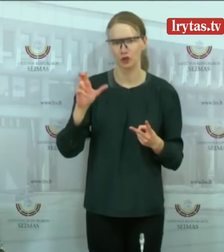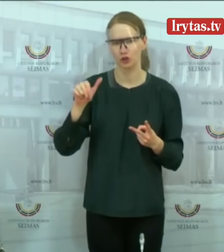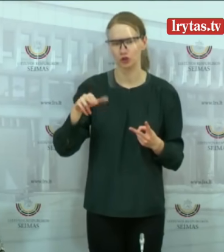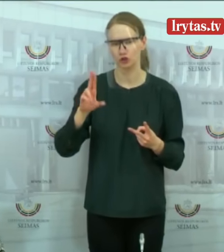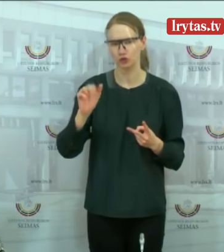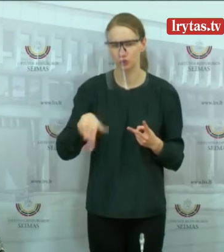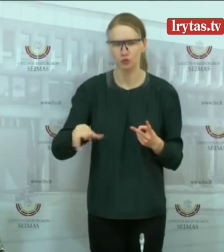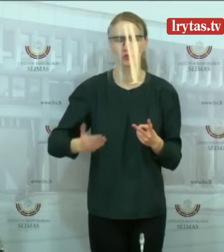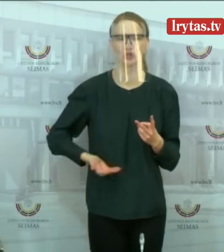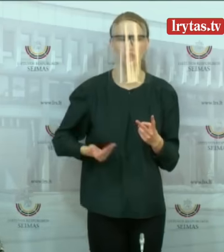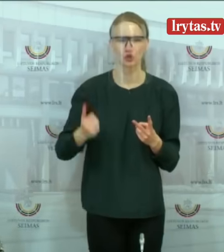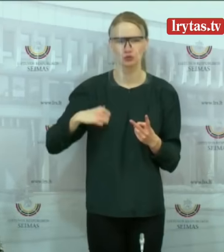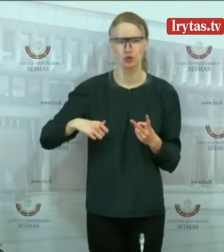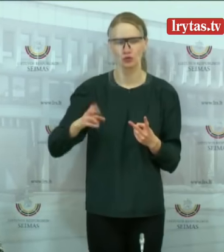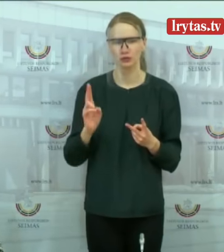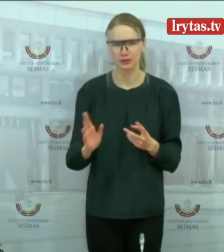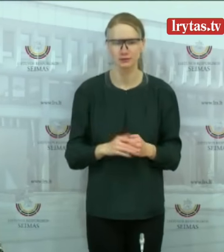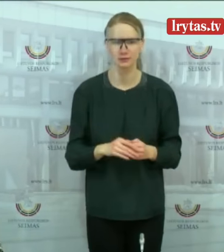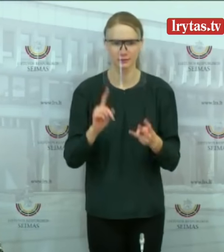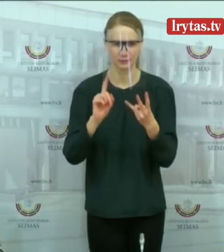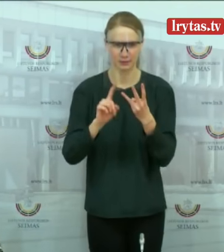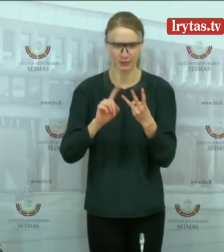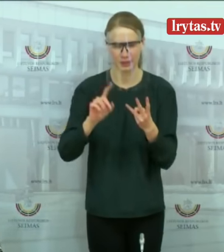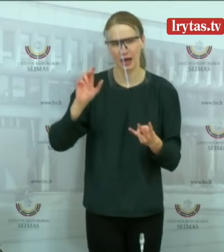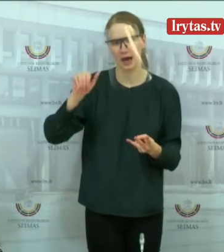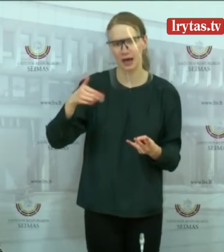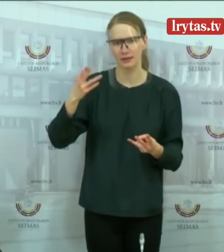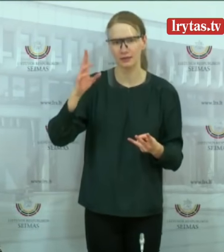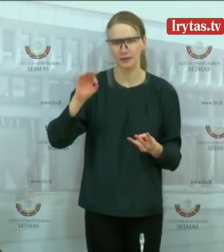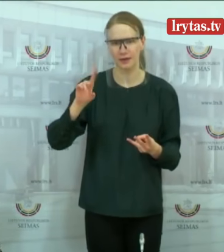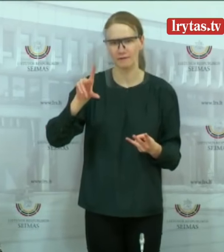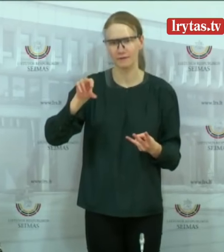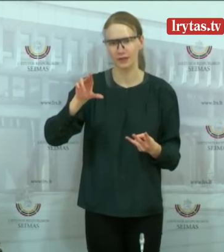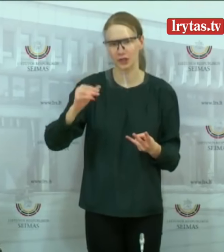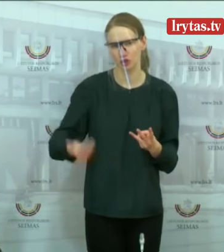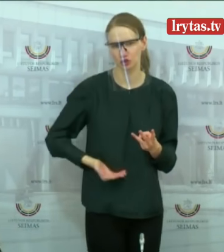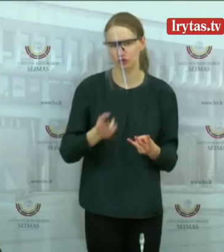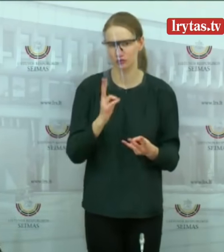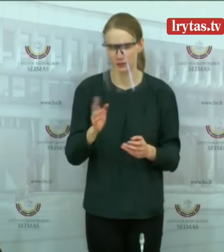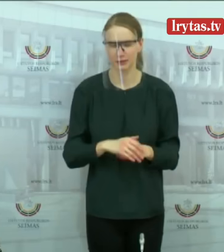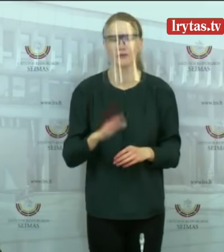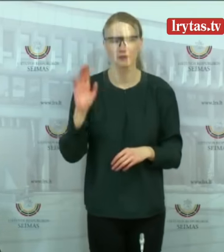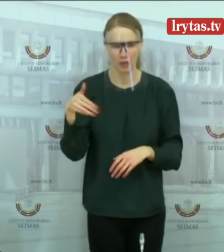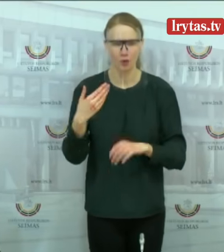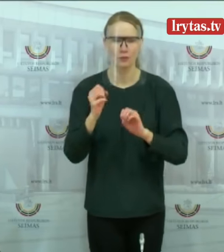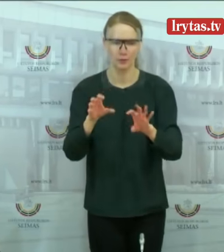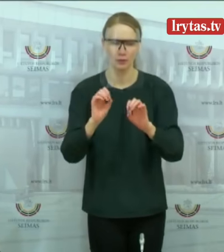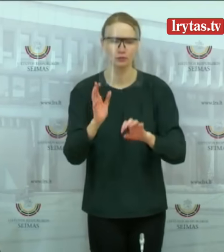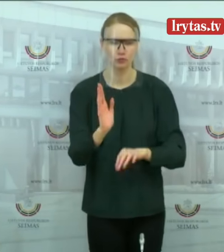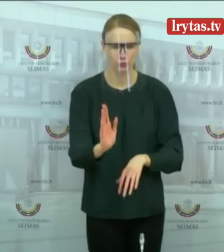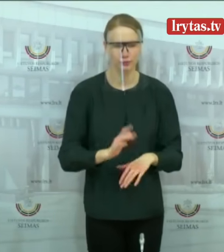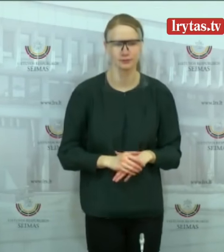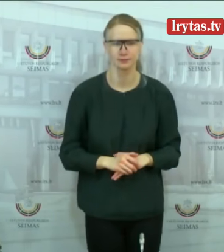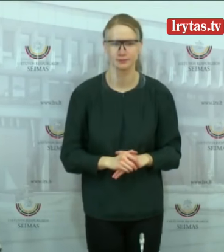bei vienas asmuo, tai yra Antavilių pensionato gyventojas, apie kurį aš taip pat papasakosiu plačiau.